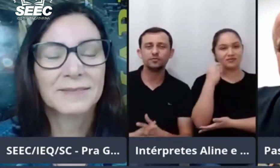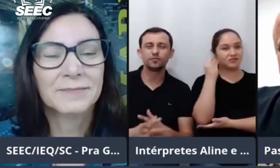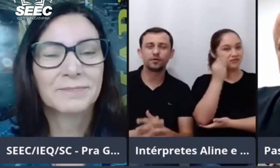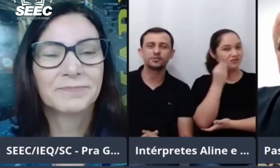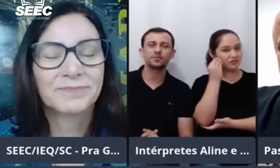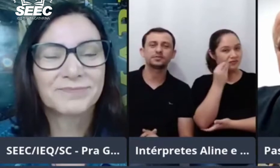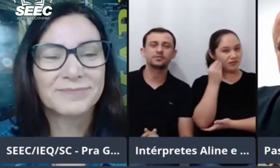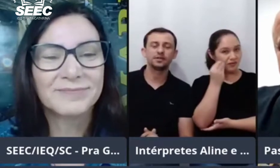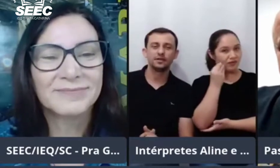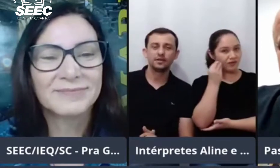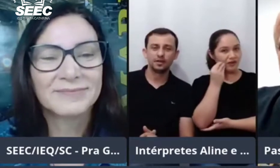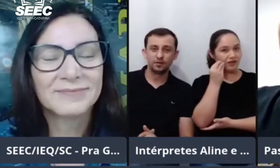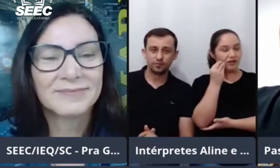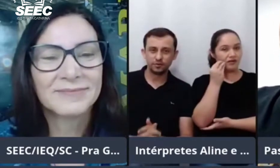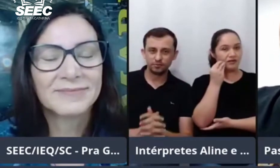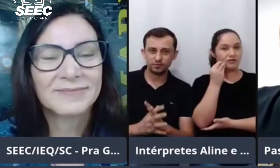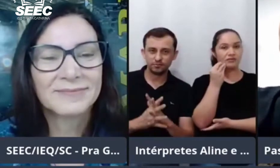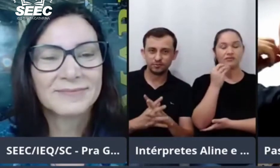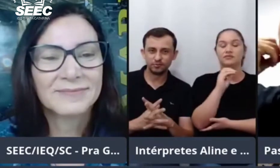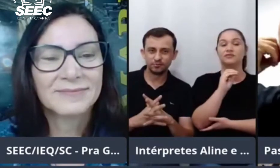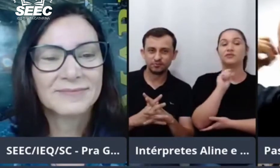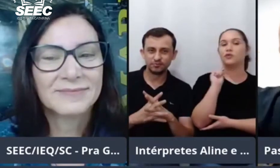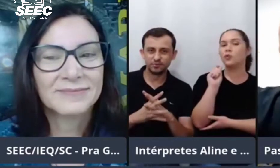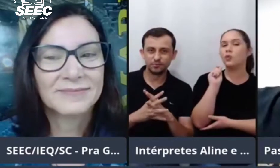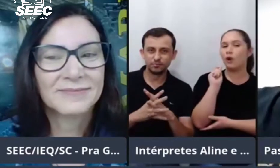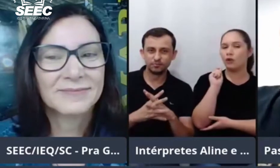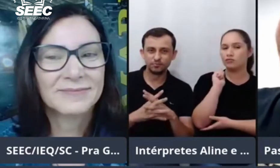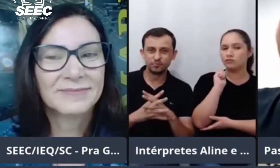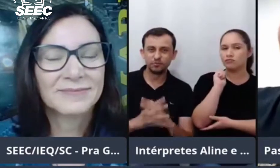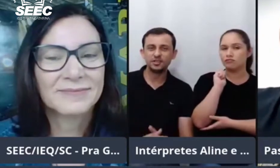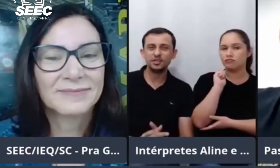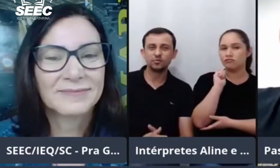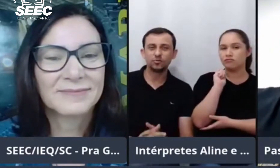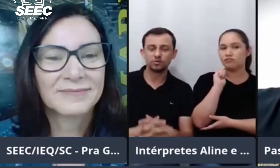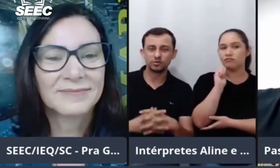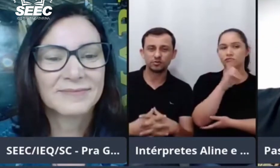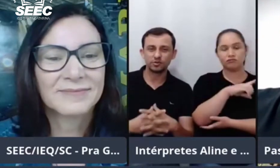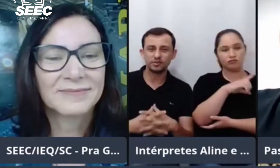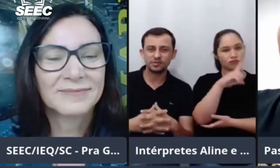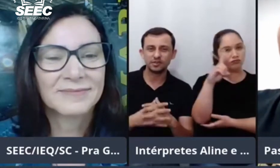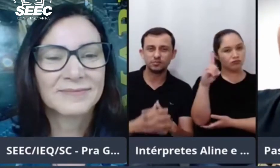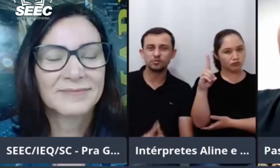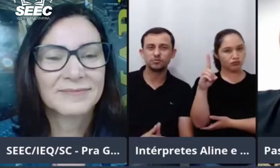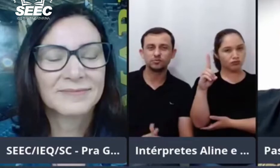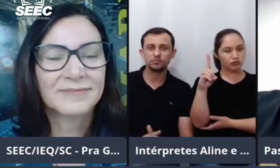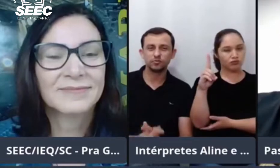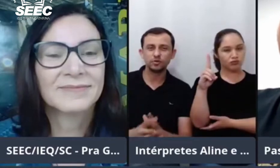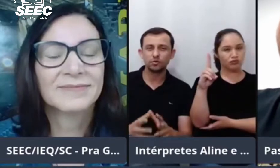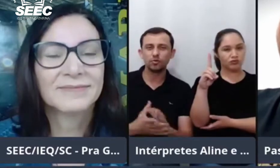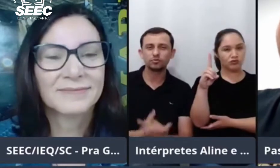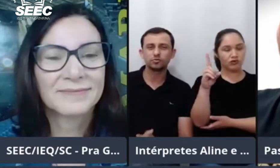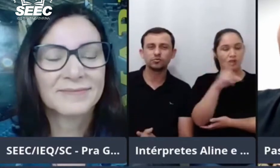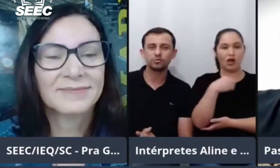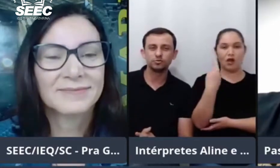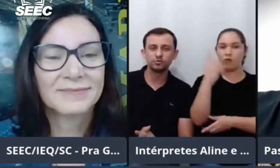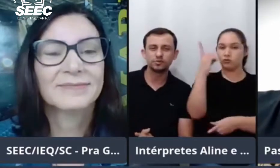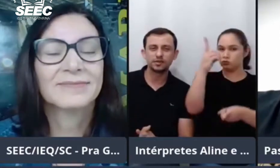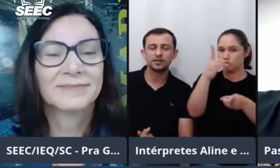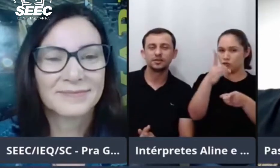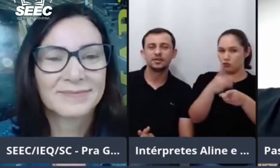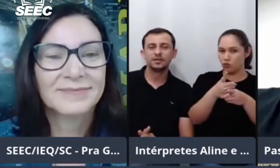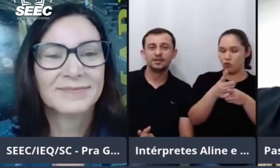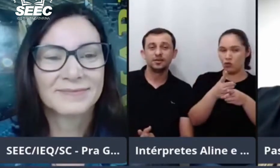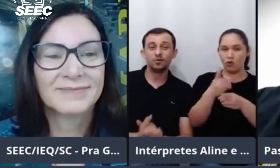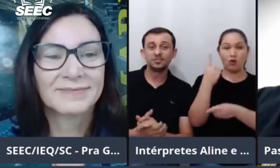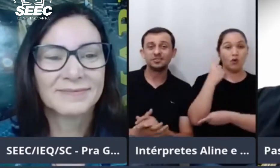experiência muito forte, pastor. Foi num dia que nós organizamos um encontro com os surdos,